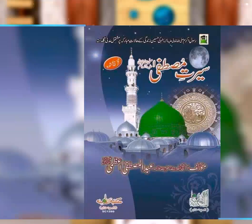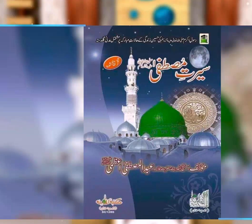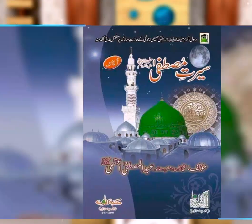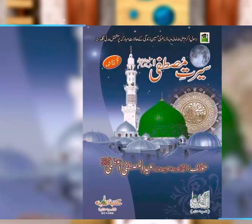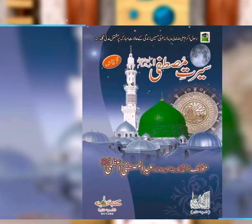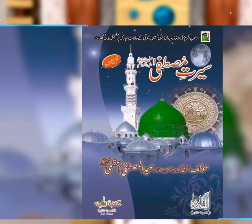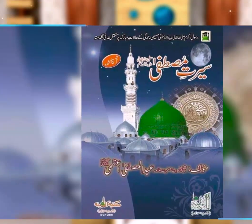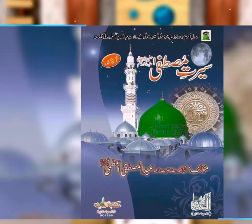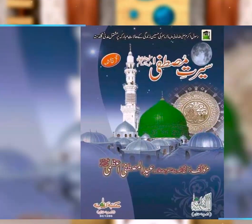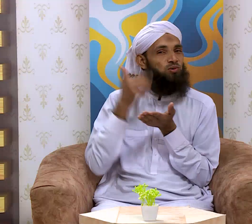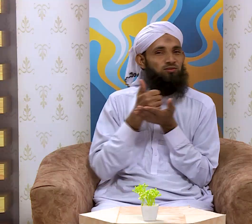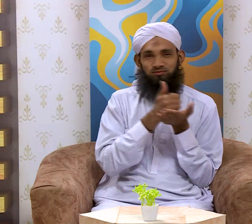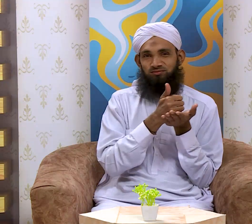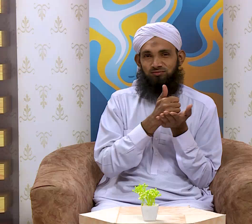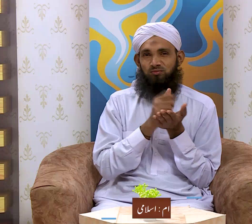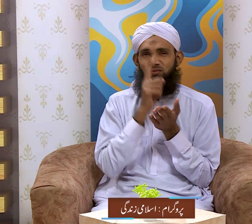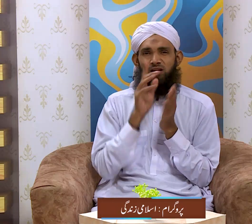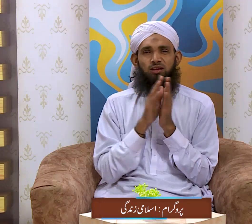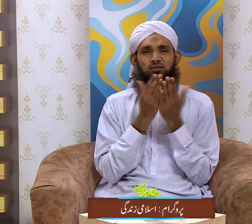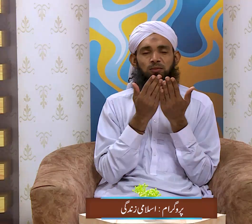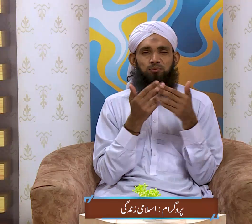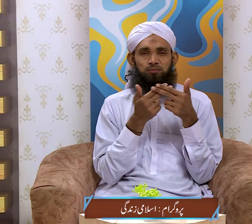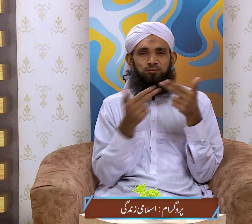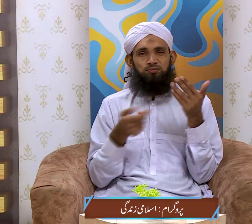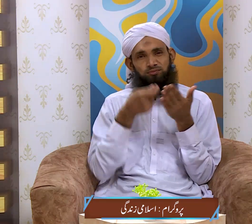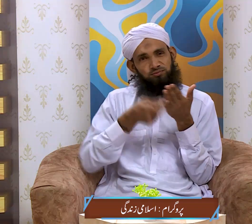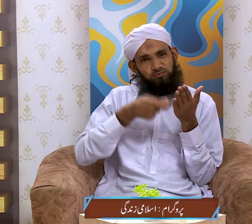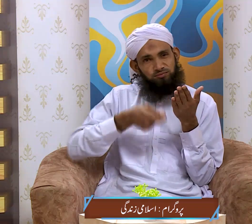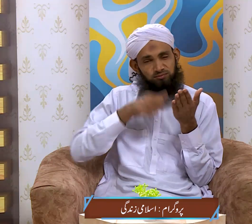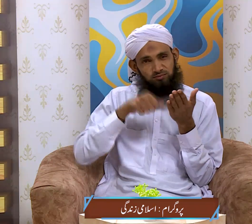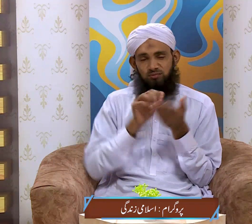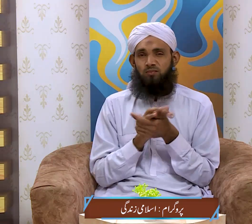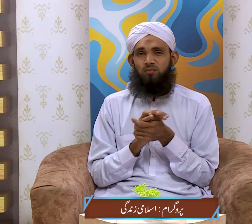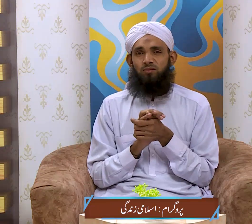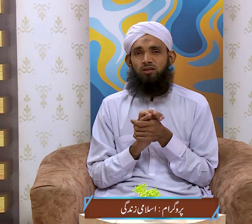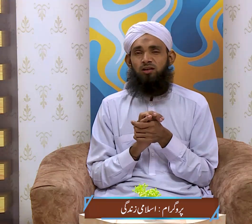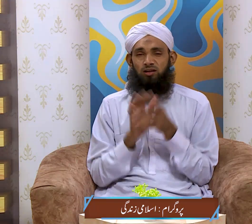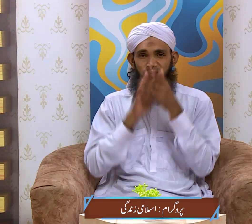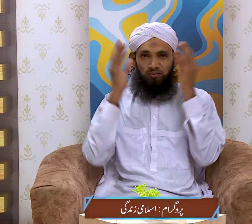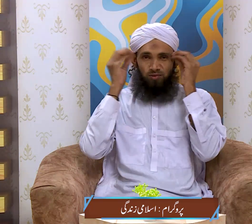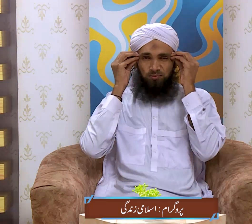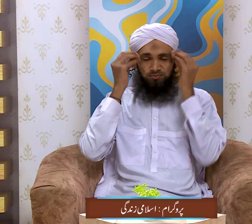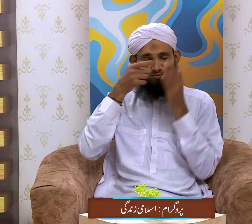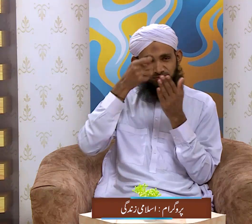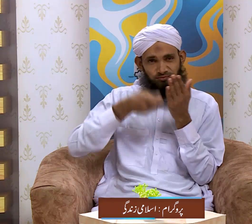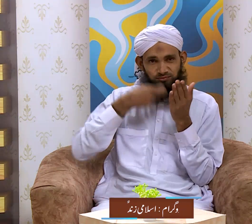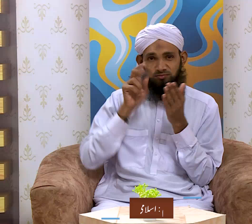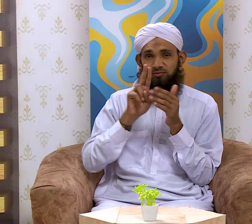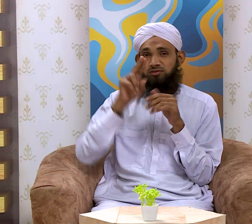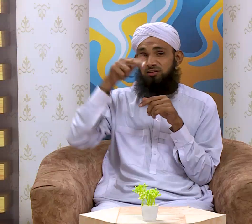سیرت مصطفیٰ میں علامہ عبد المصطفیٰ اعظمی رحمۃ اللہ تعالی علیہ فرماتے ہیں، معراج کی رات سرور کائنات فخر موجودات